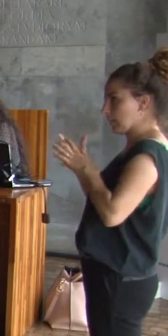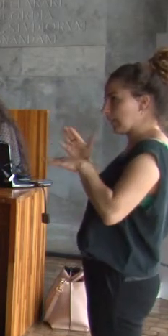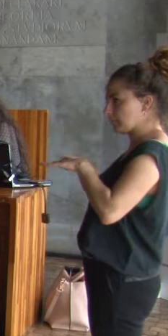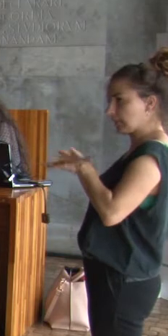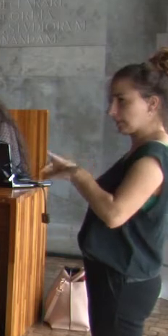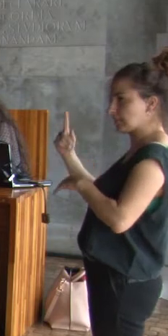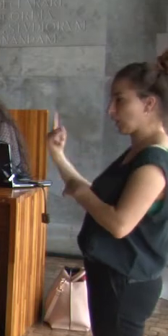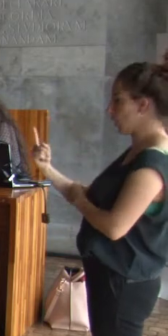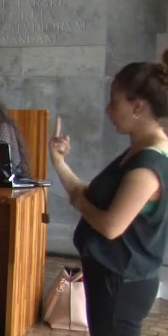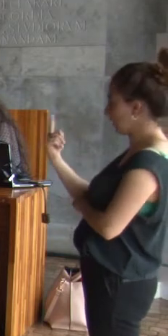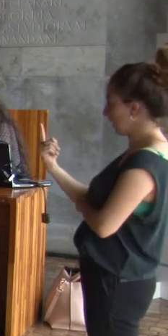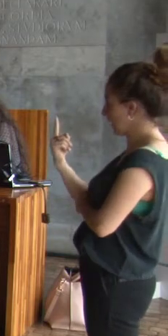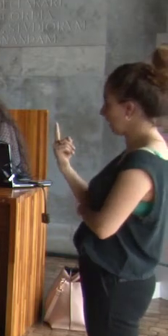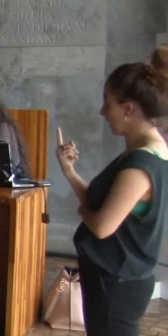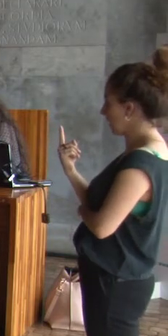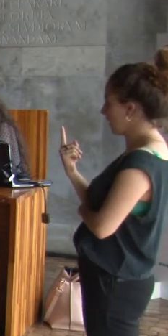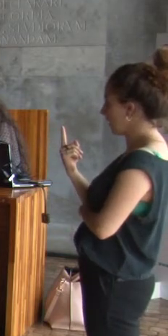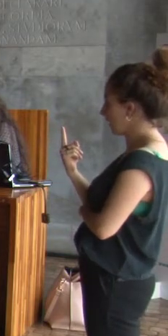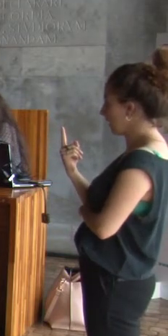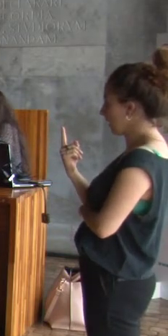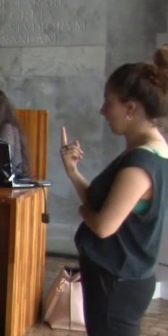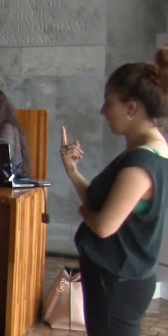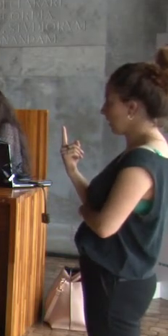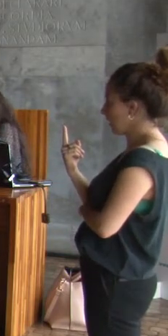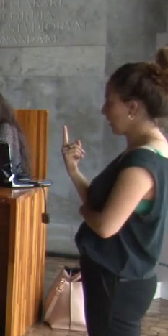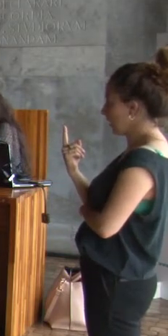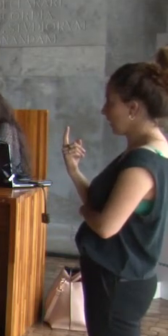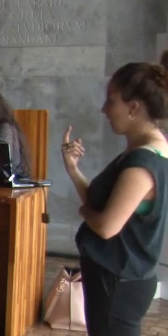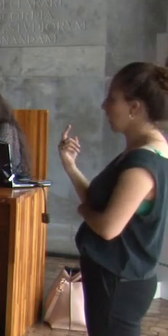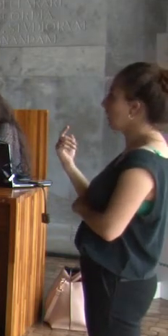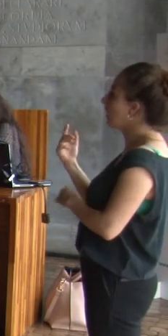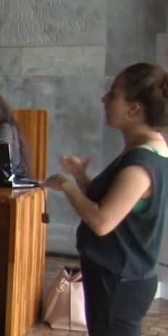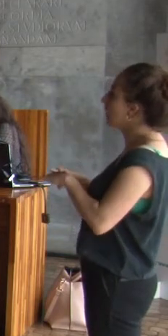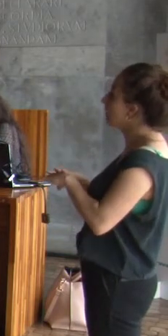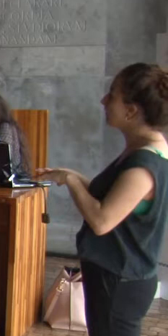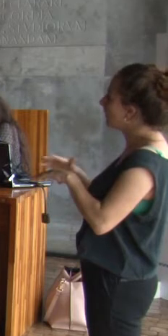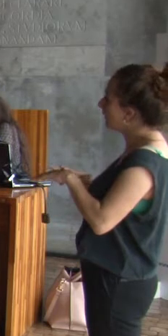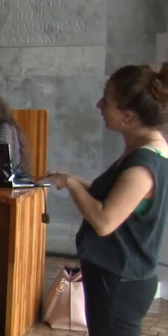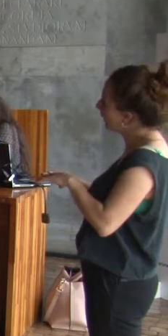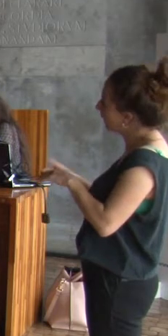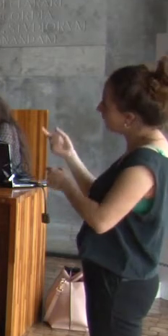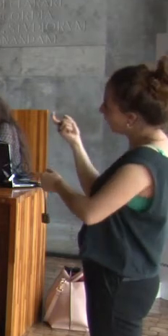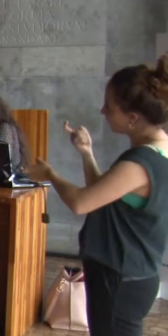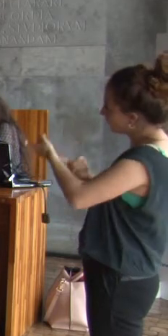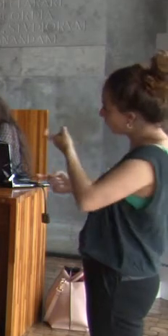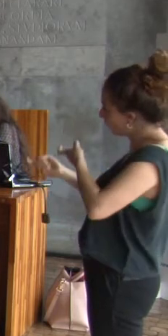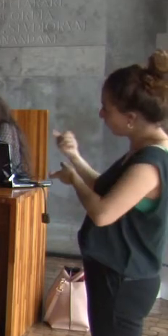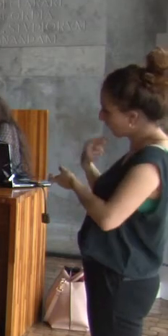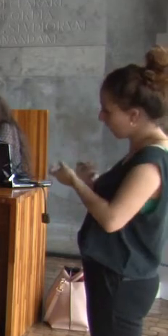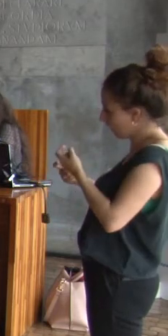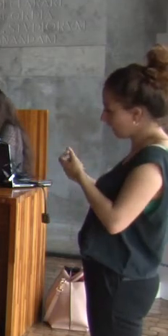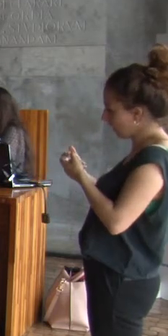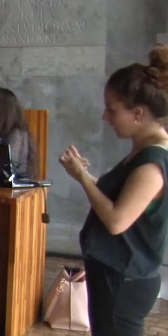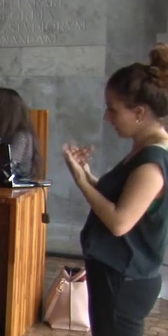unica e, se possibile, proprio qualcosa che ci porta un po' alle, alle nostre radici.